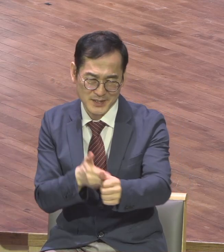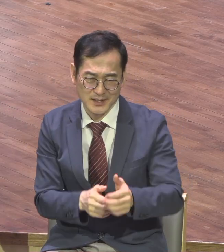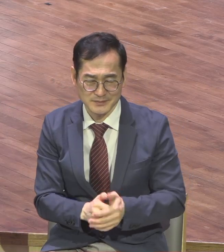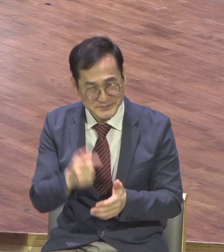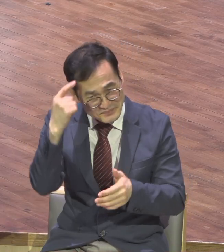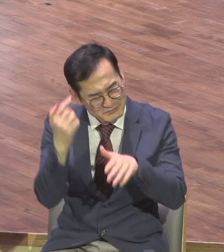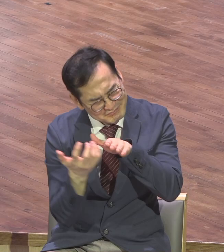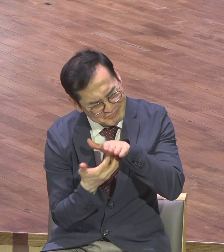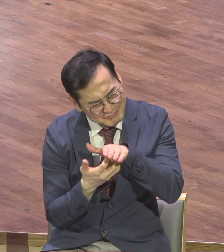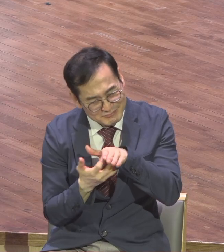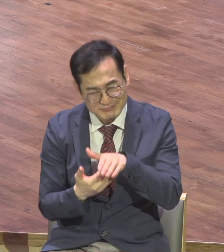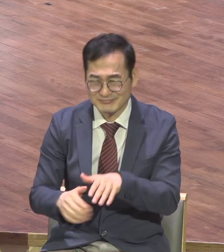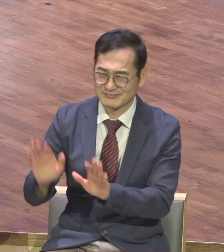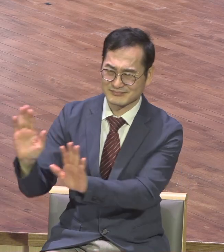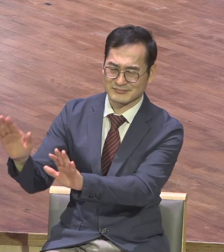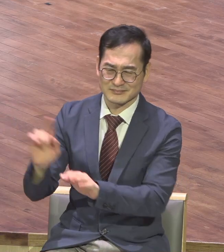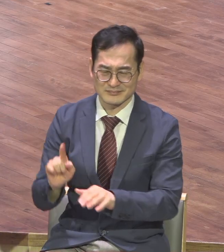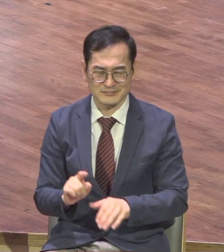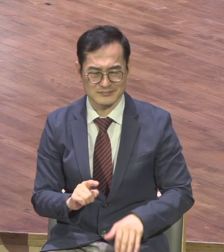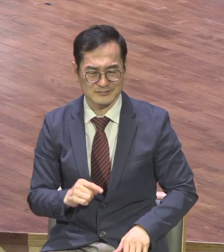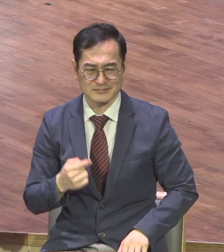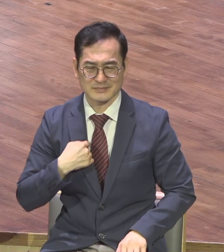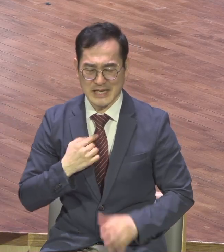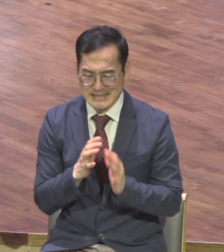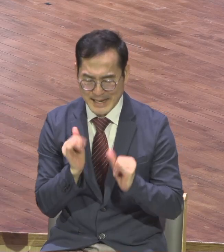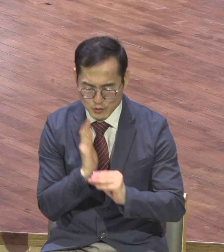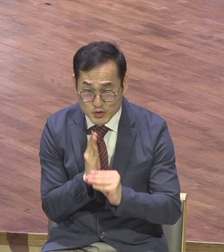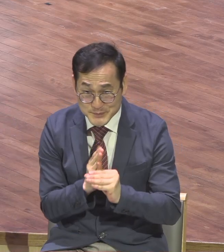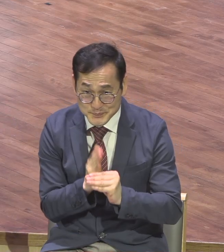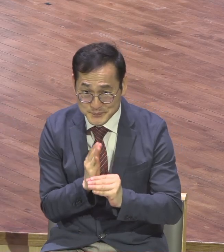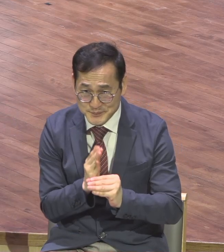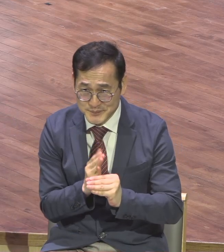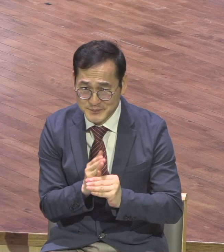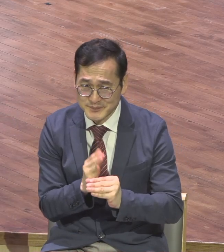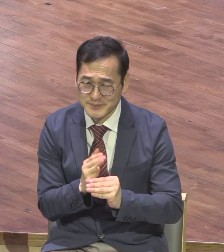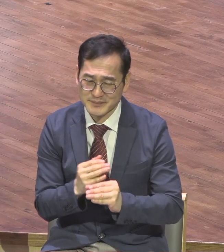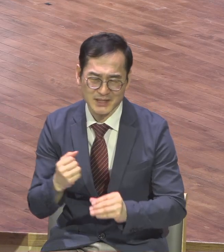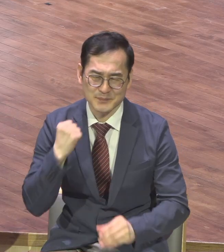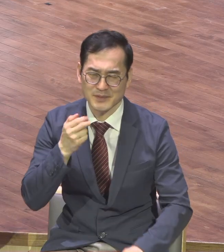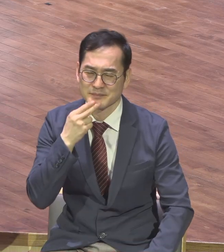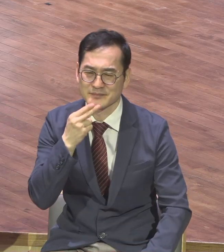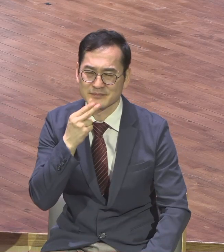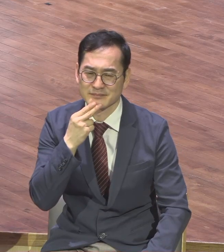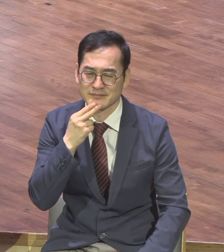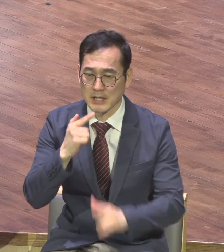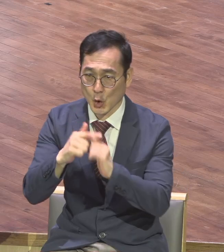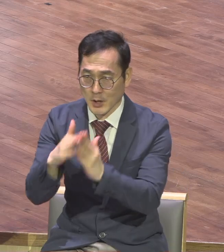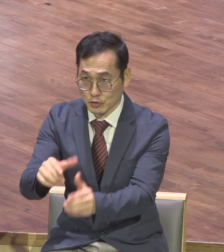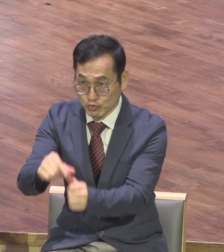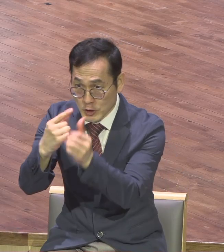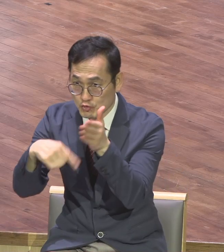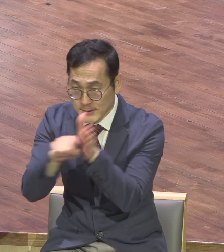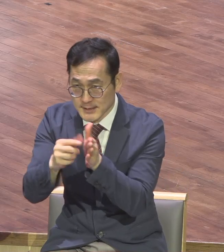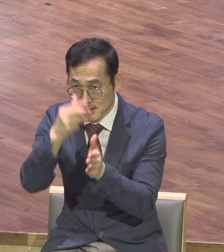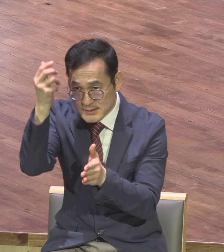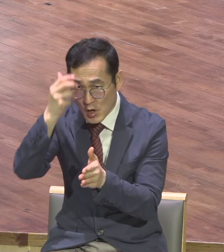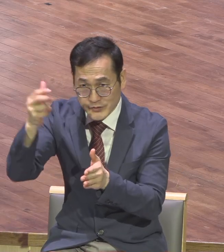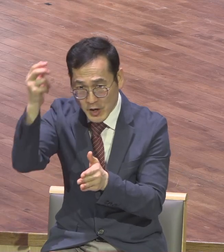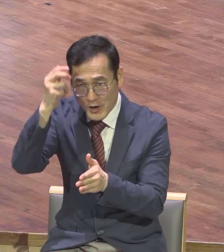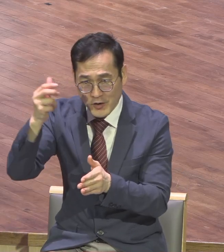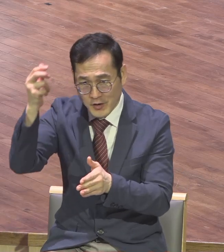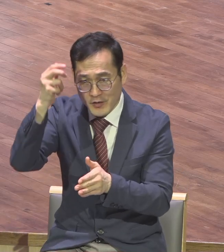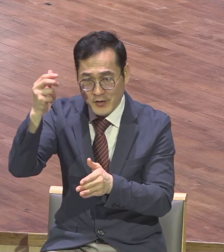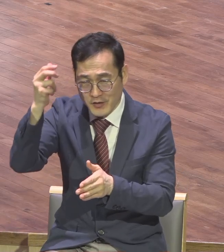굴리고 맨날 부신앙적인 그거는 허감이 꽉 차는 것이고 여러분이 교회 살리겠다고 영혼 살리겠다고